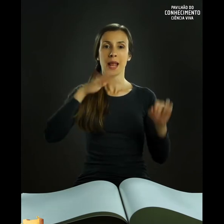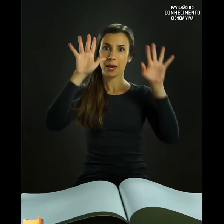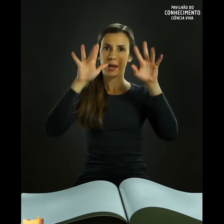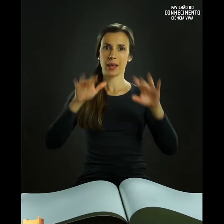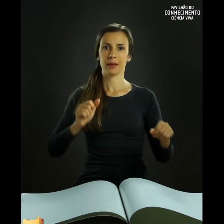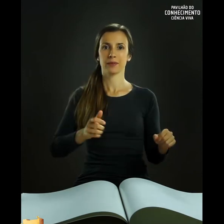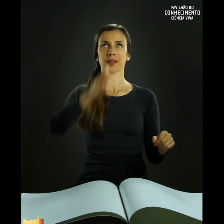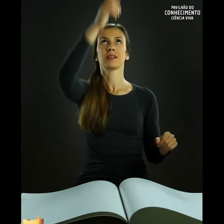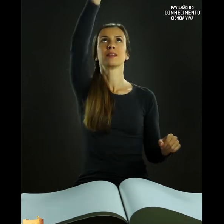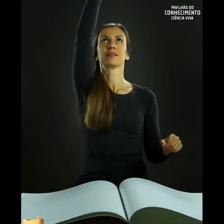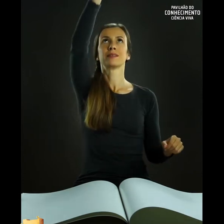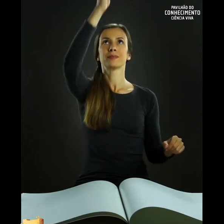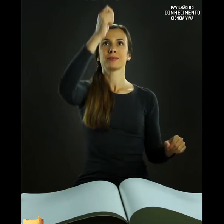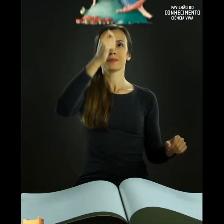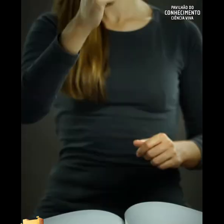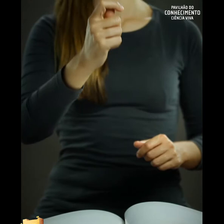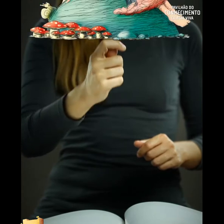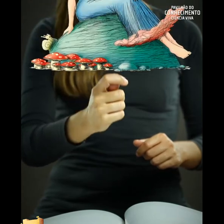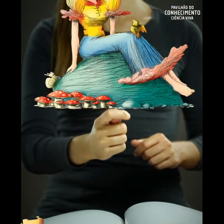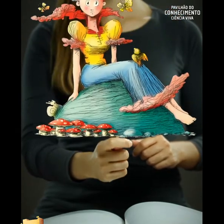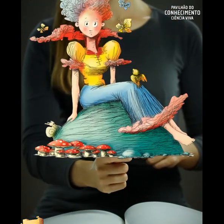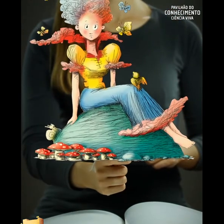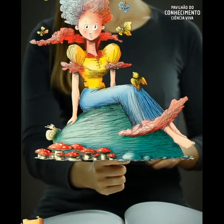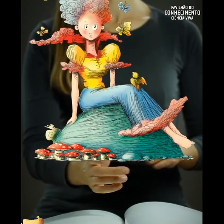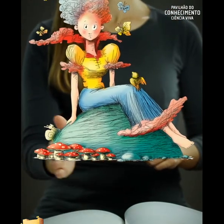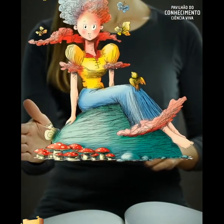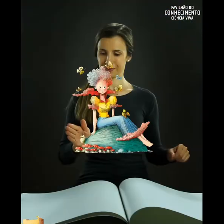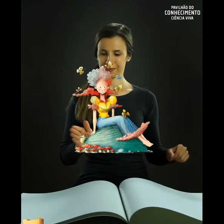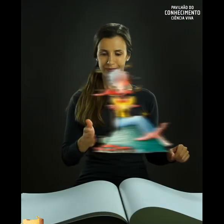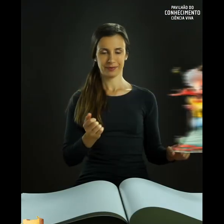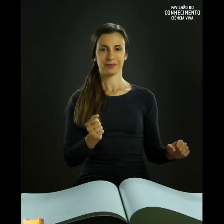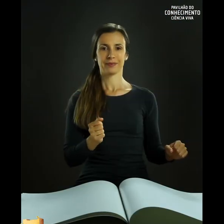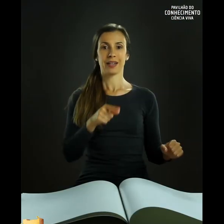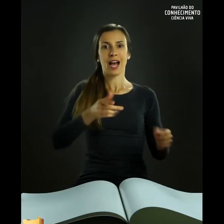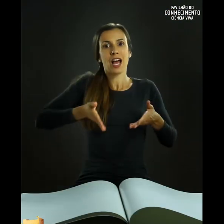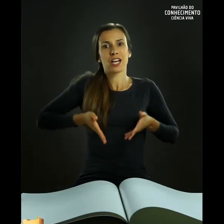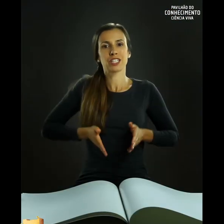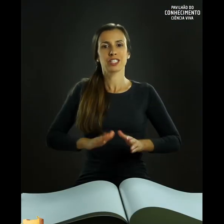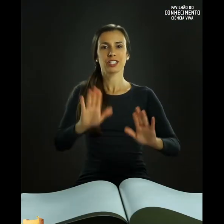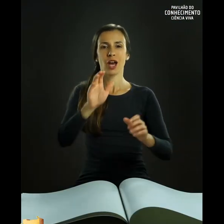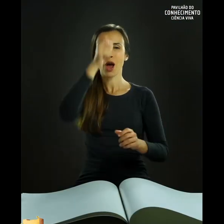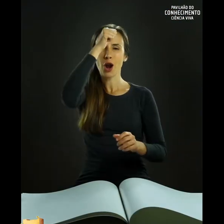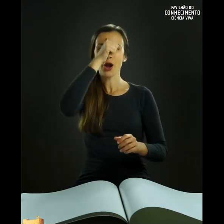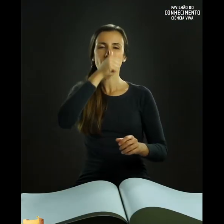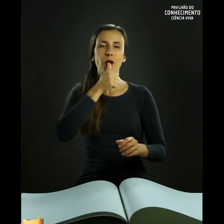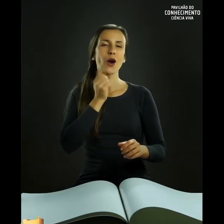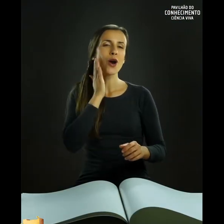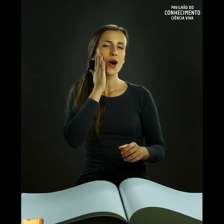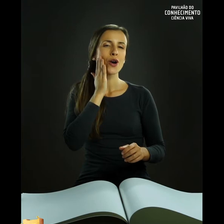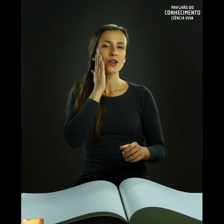tinha da madrasta, que era roxa. No dia em que o carrasco a levou para o bosque, ficou cor de laranja de tanto chorar. E coitado do senhor, que não sabia